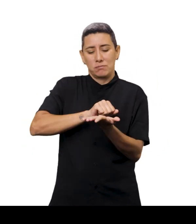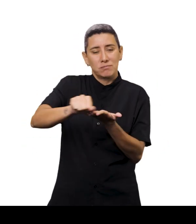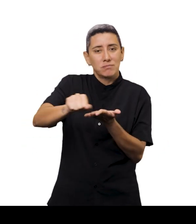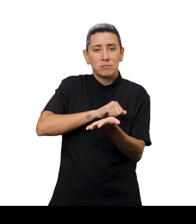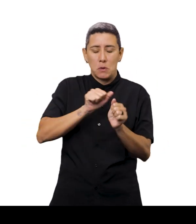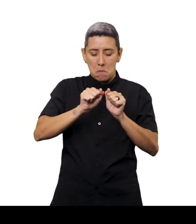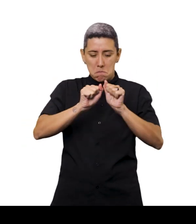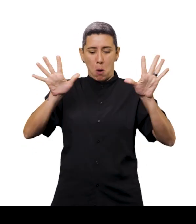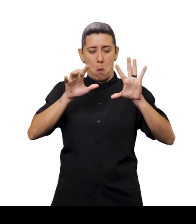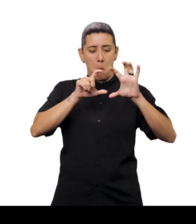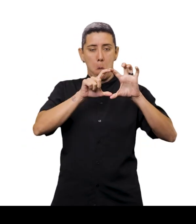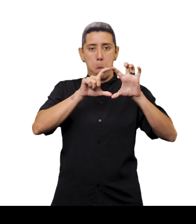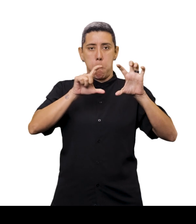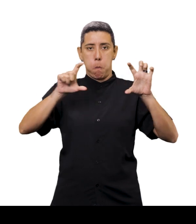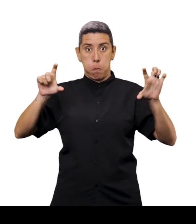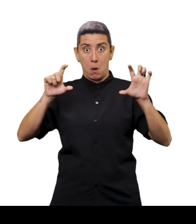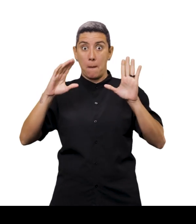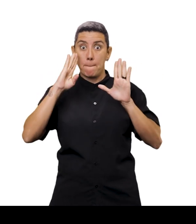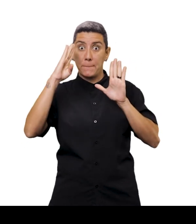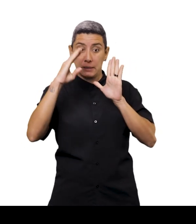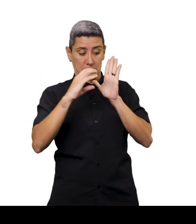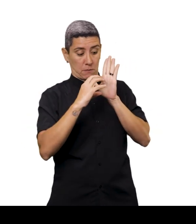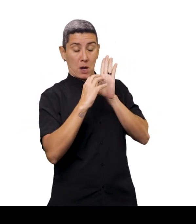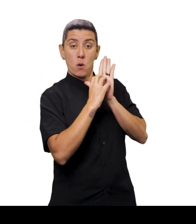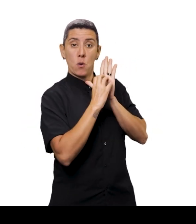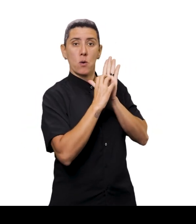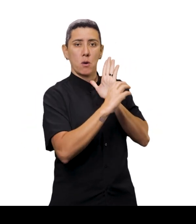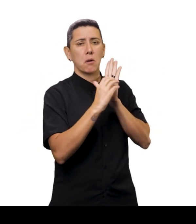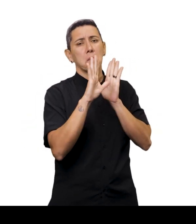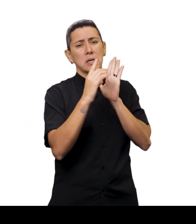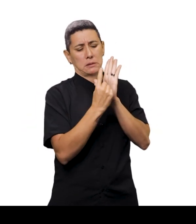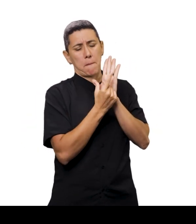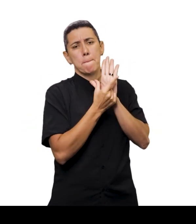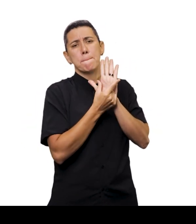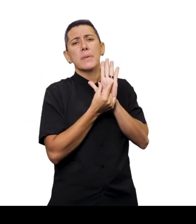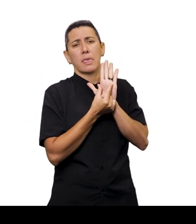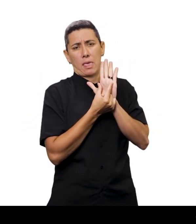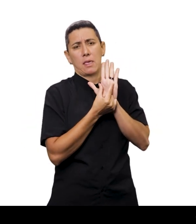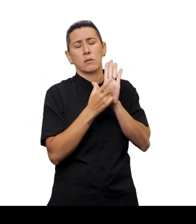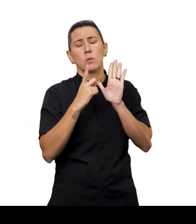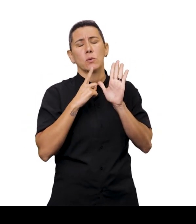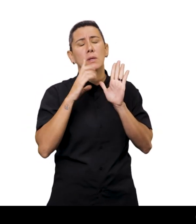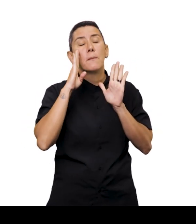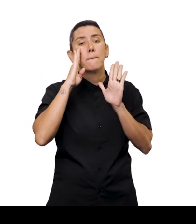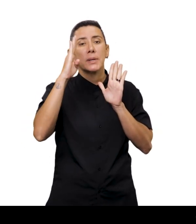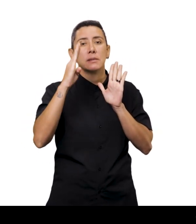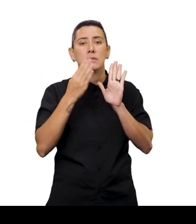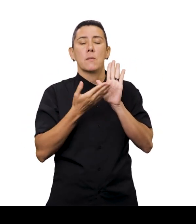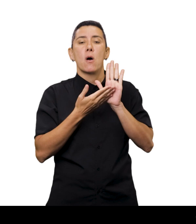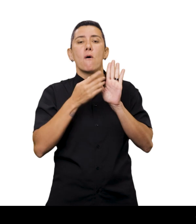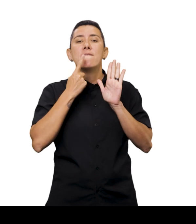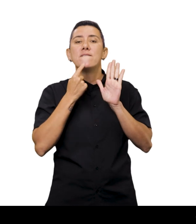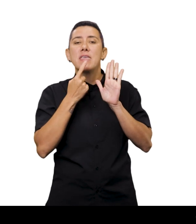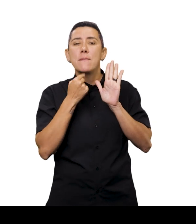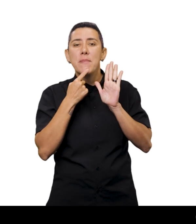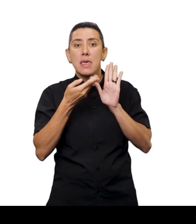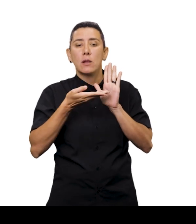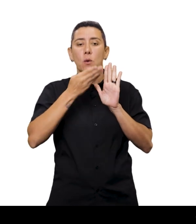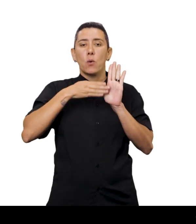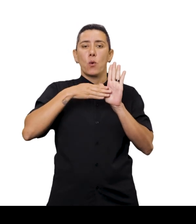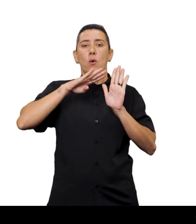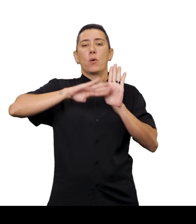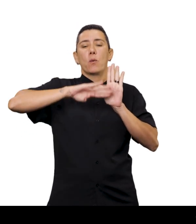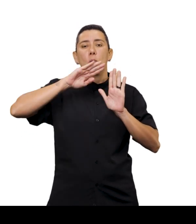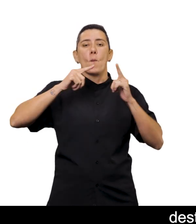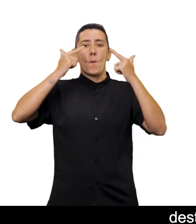irregular e manual, reforçando também o caráter artesanal da serigrafia. O texto é centralizado e